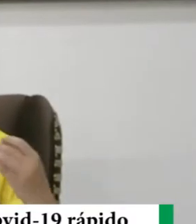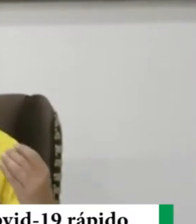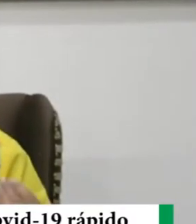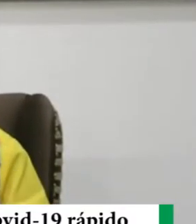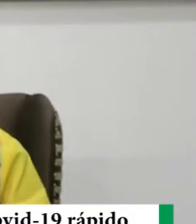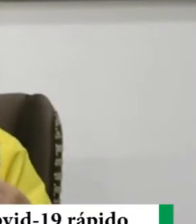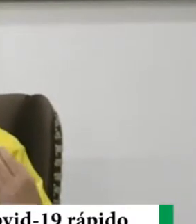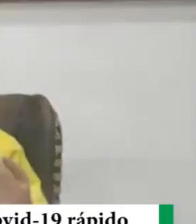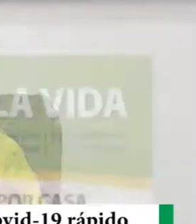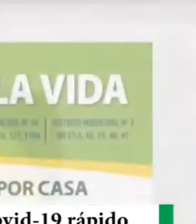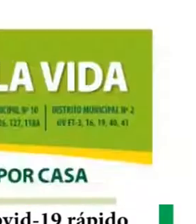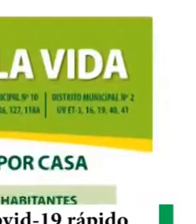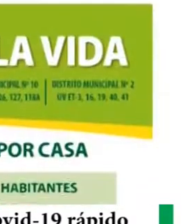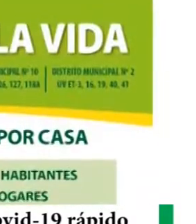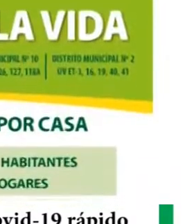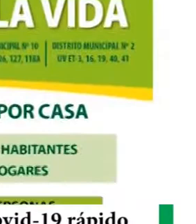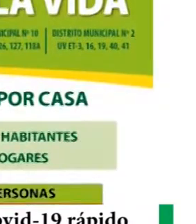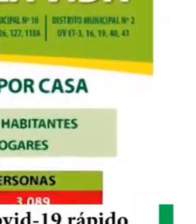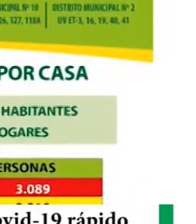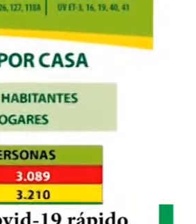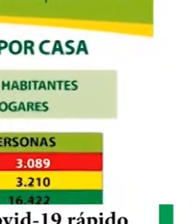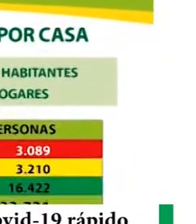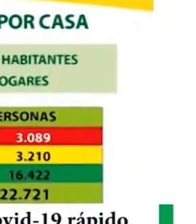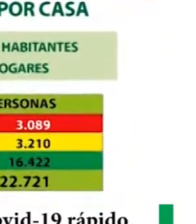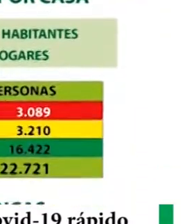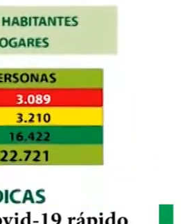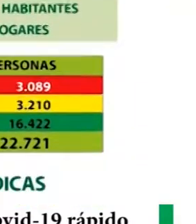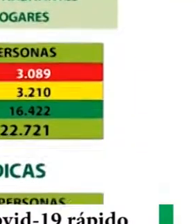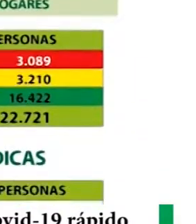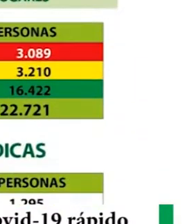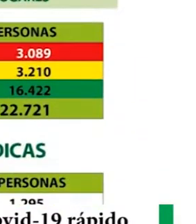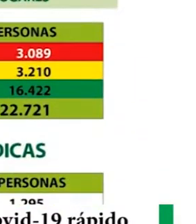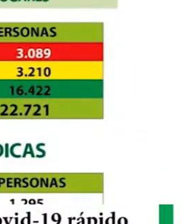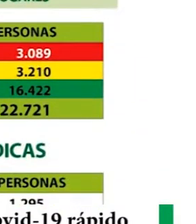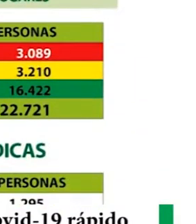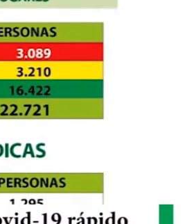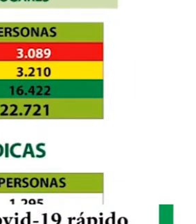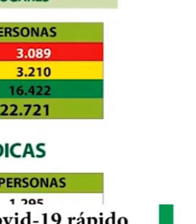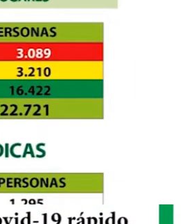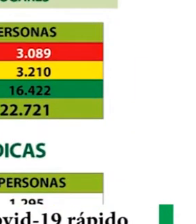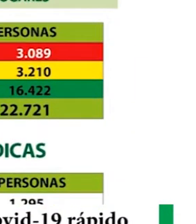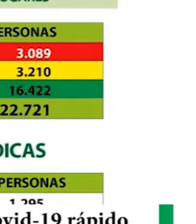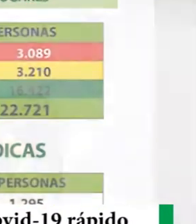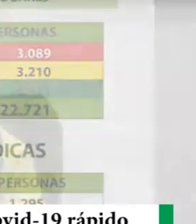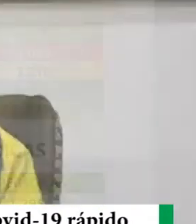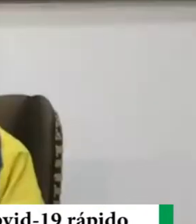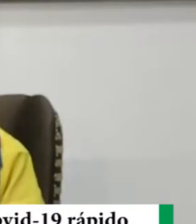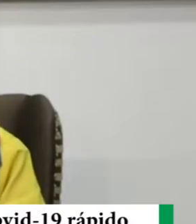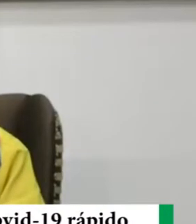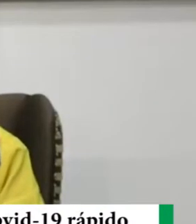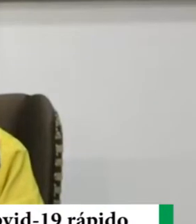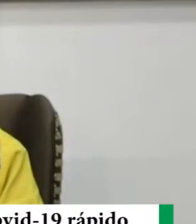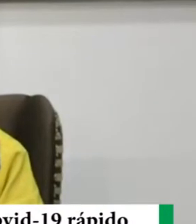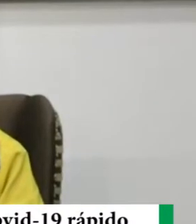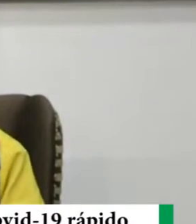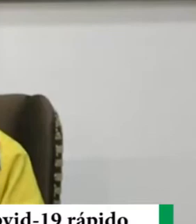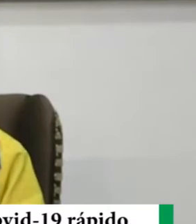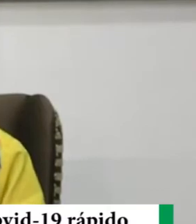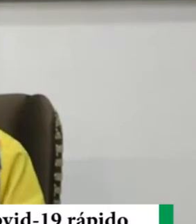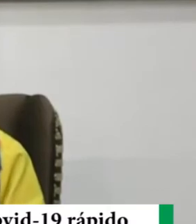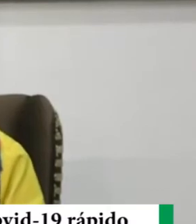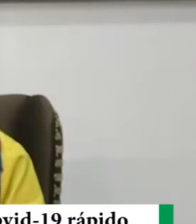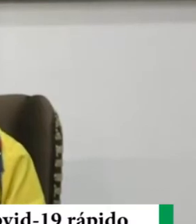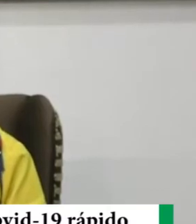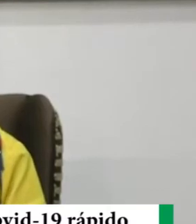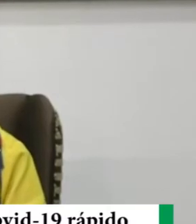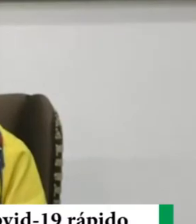22.721 con sospechas de altamente sospechoso, medianamente sospechoso y levemente sospechoso, lo que indica que es el 10%